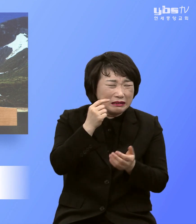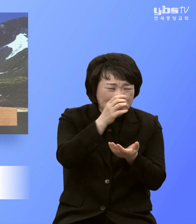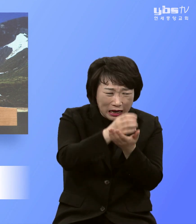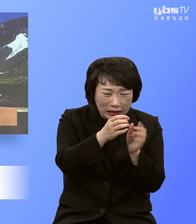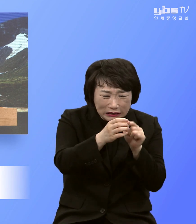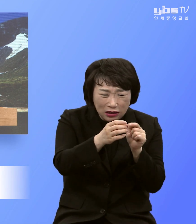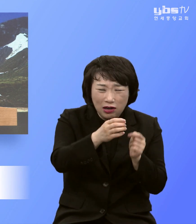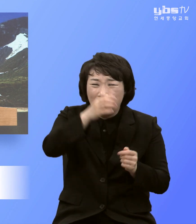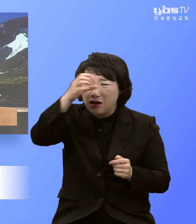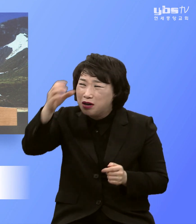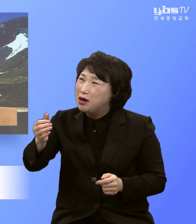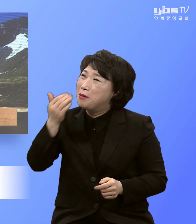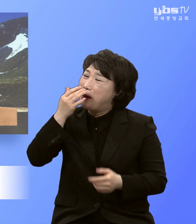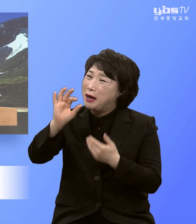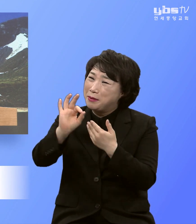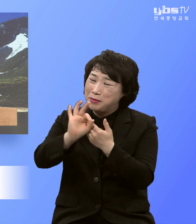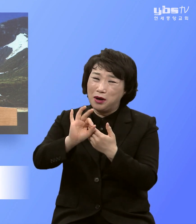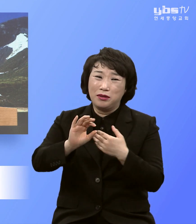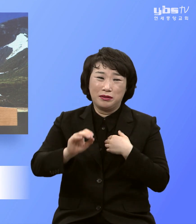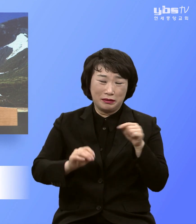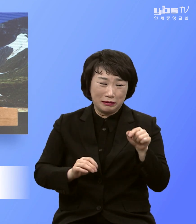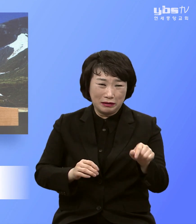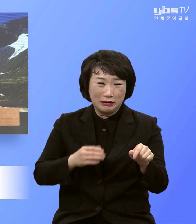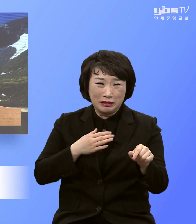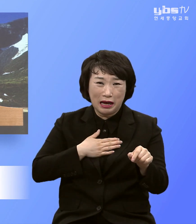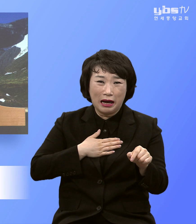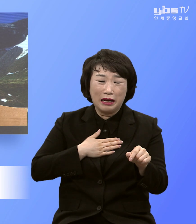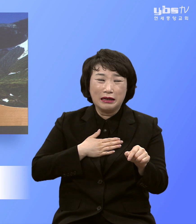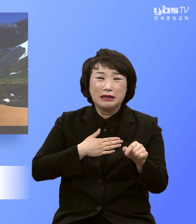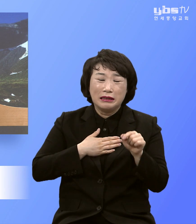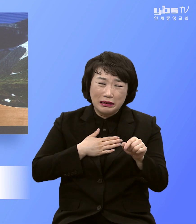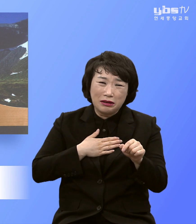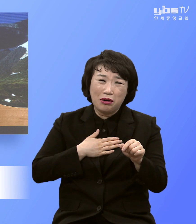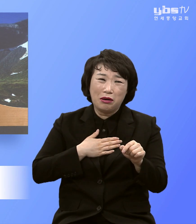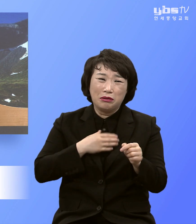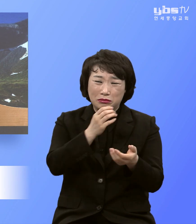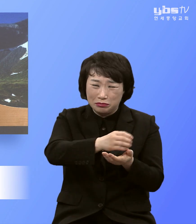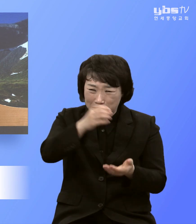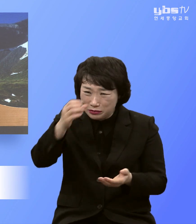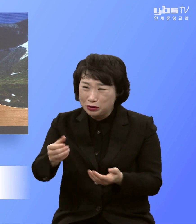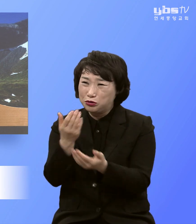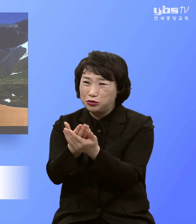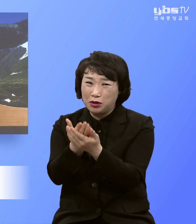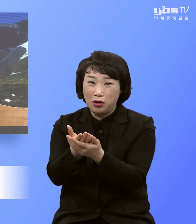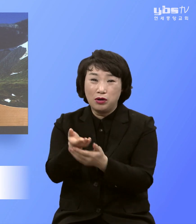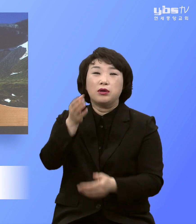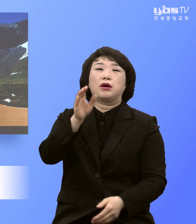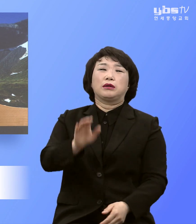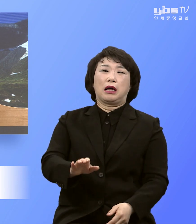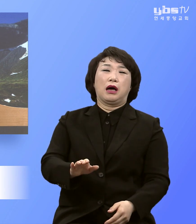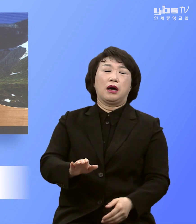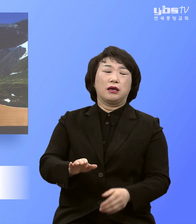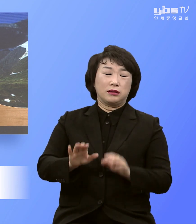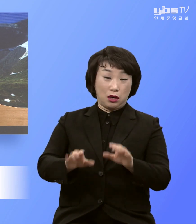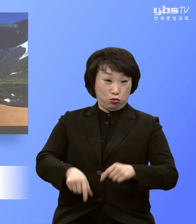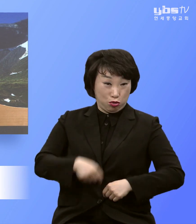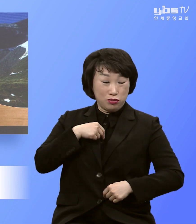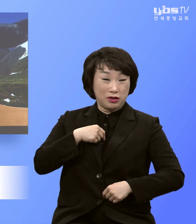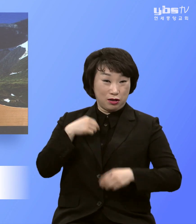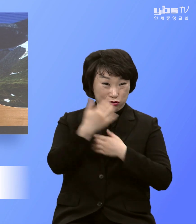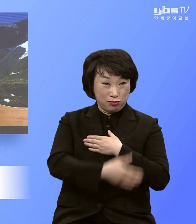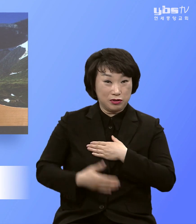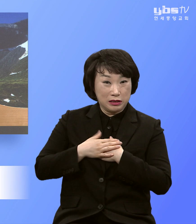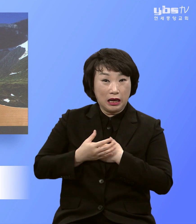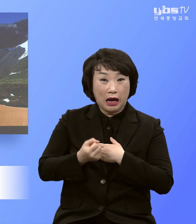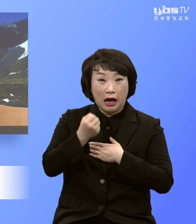쓴잔이 나에게서 비껴 지나갈 수만 있거든 지나가게 하소서. 솔직한